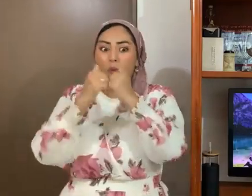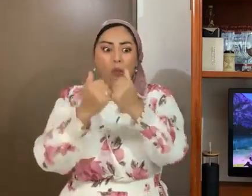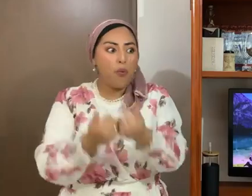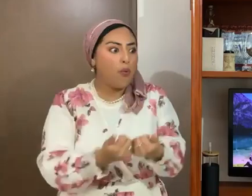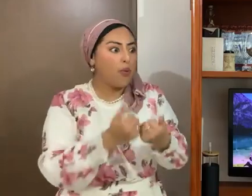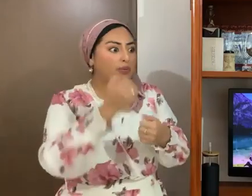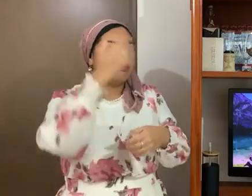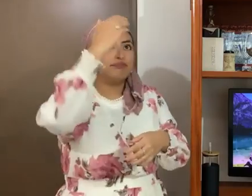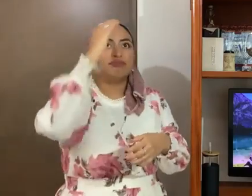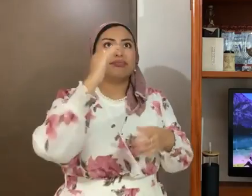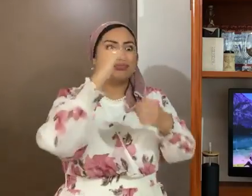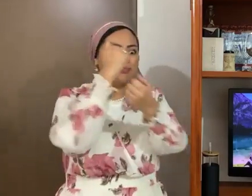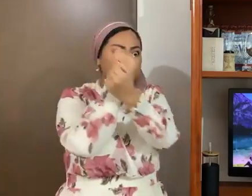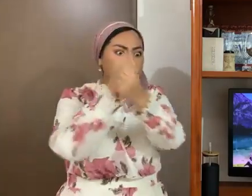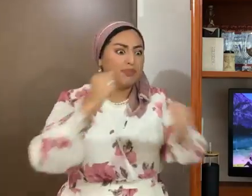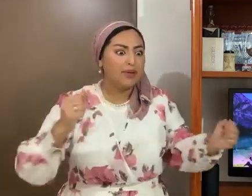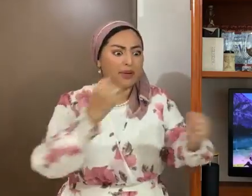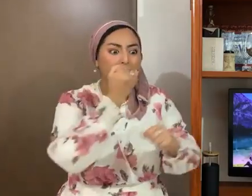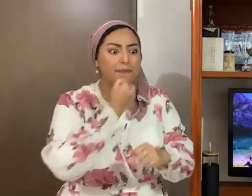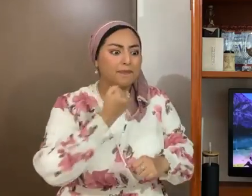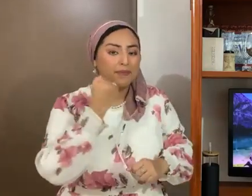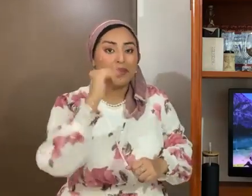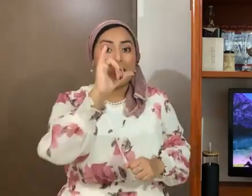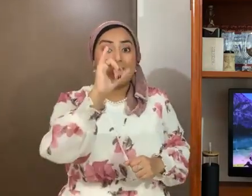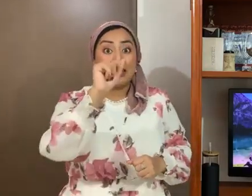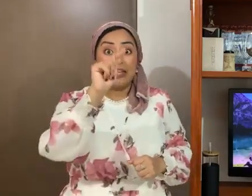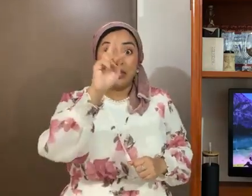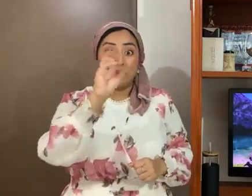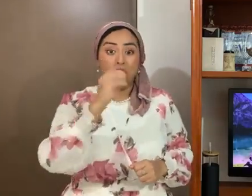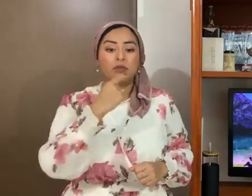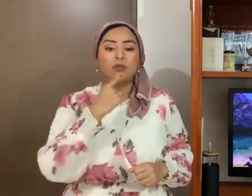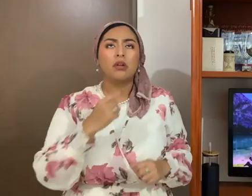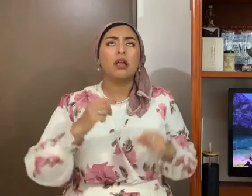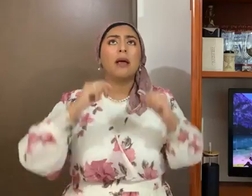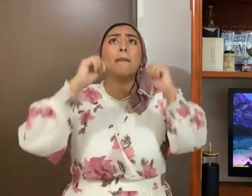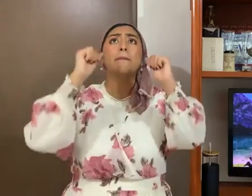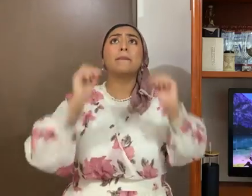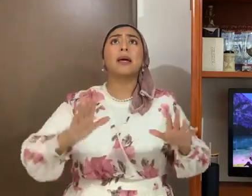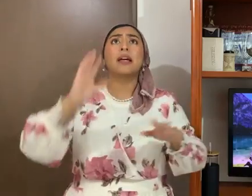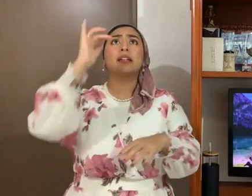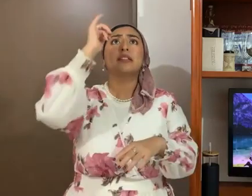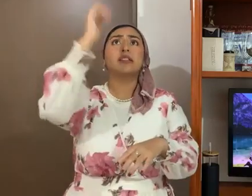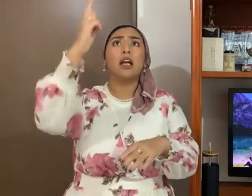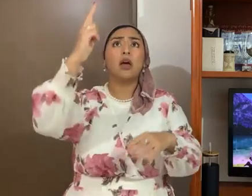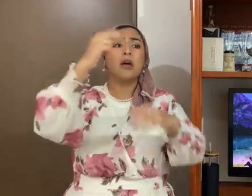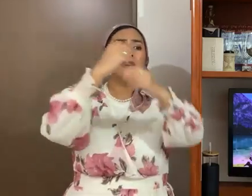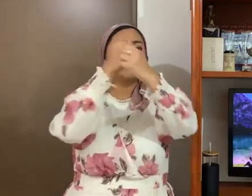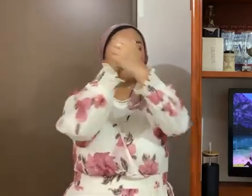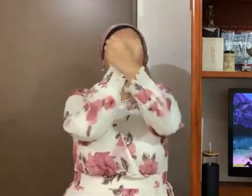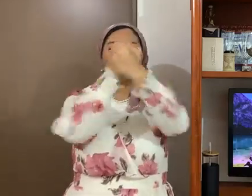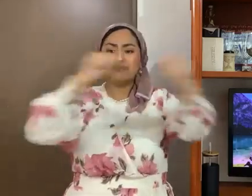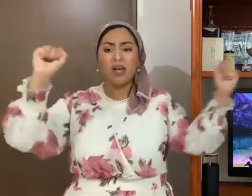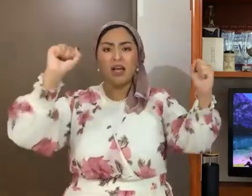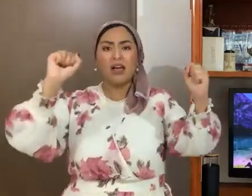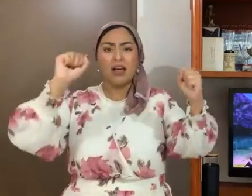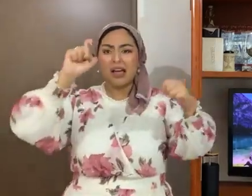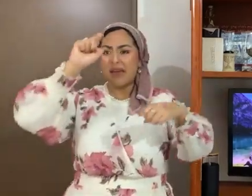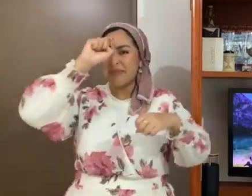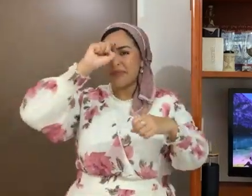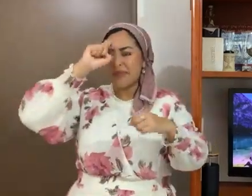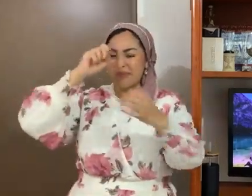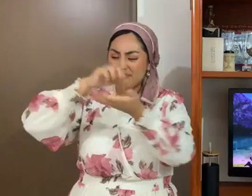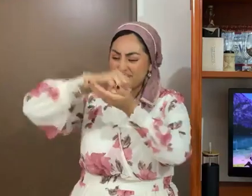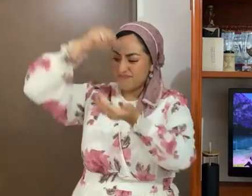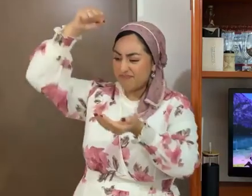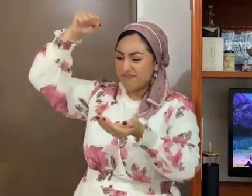al haberlo librado de mano de los egipcios. Y Yetro dijo, bendito sea Yahweh que os libró de la mano de los egipcios y de la mano del faraón y que libró